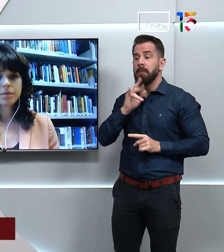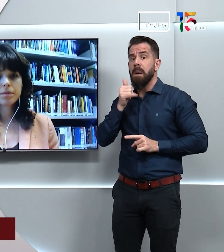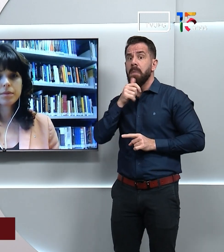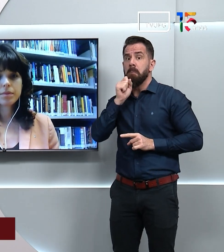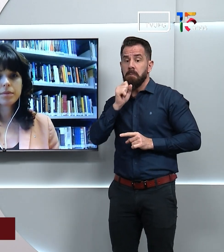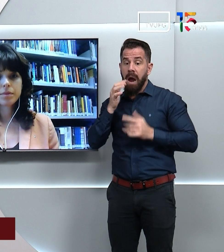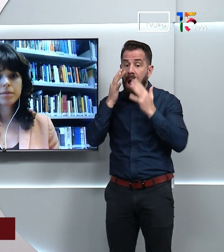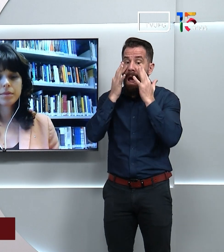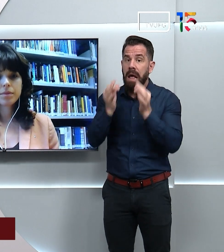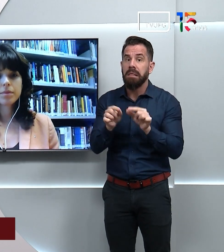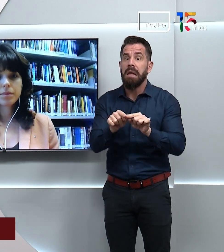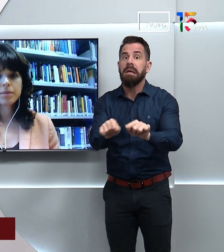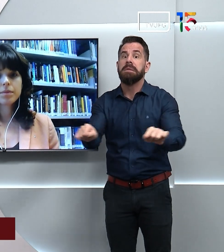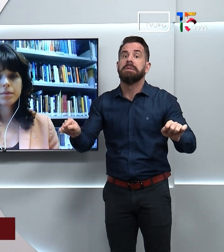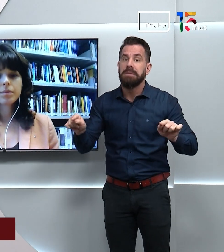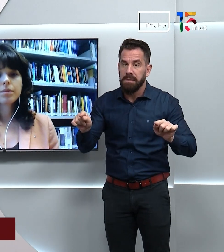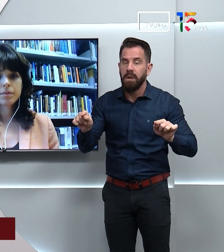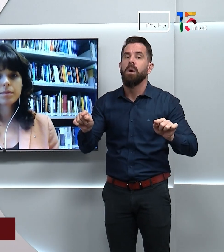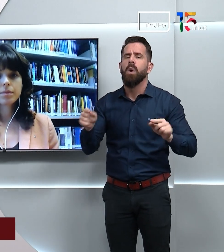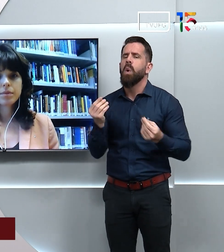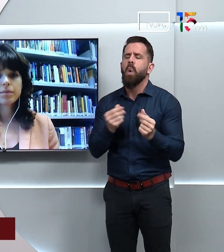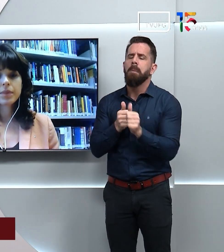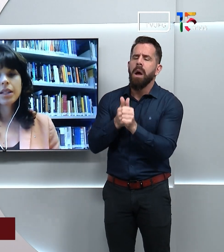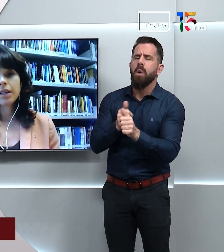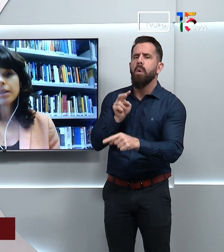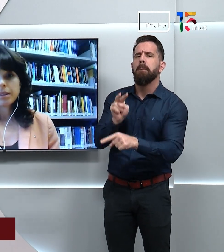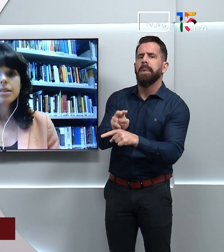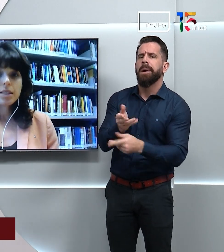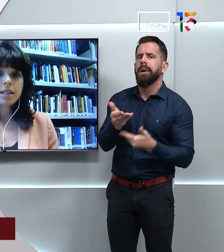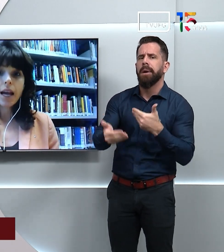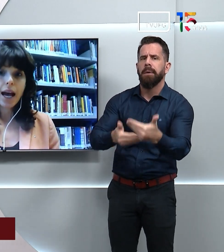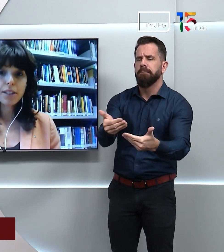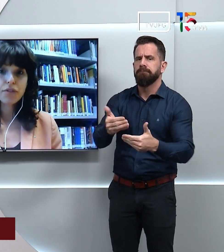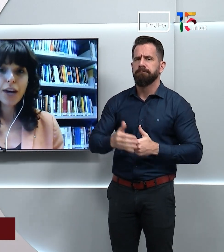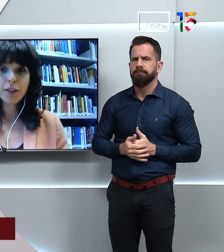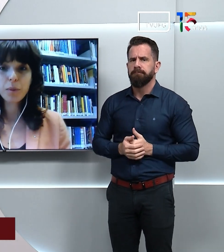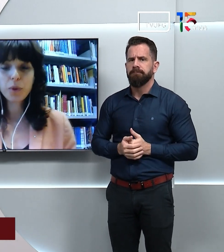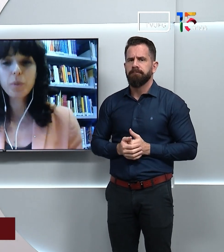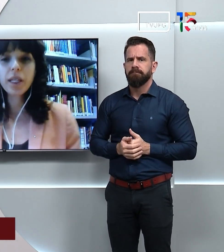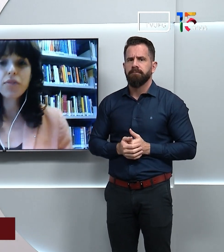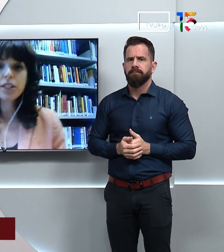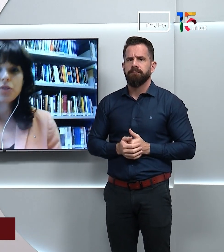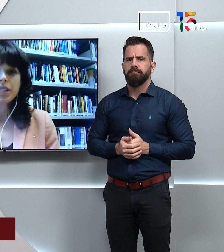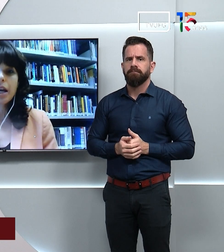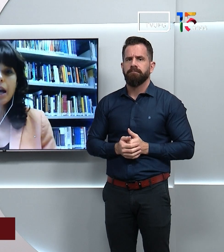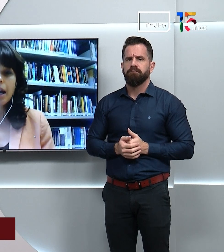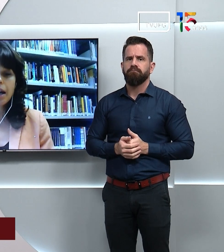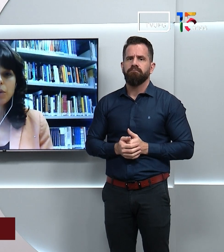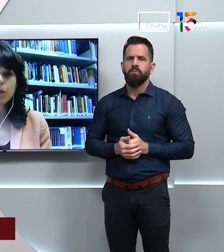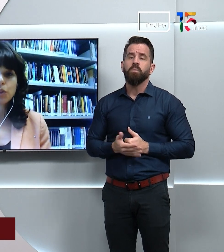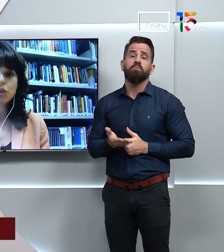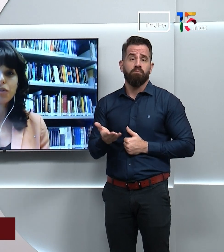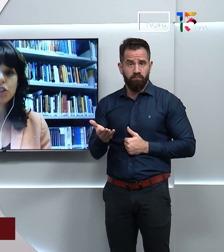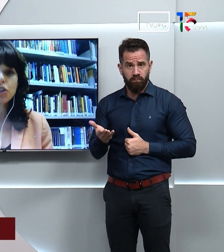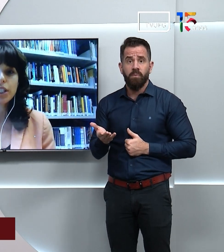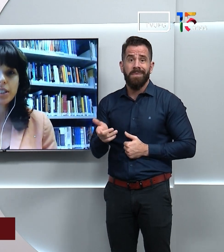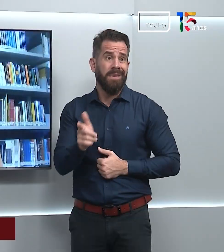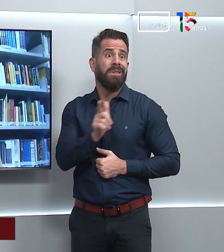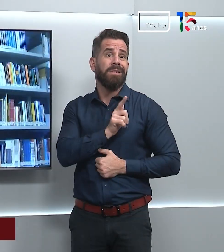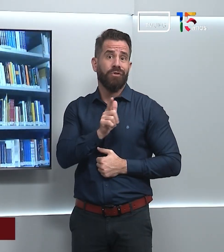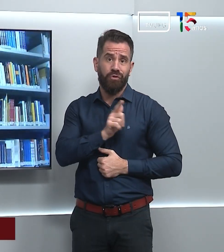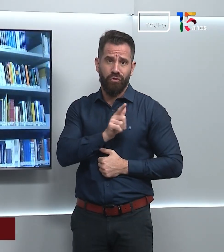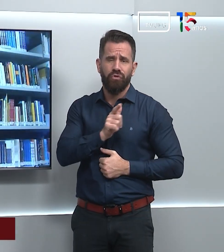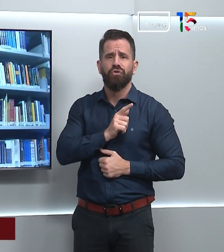uso dessas redes sociais, desses aplicativos. Sim, há de fato muitos benefícios, né? Quando a gente investiga